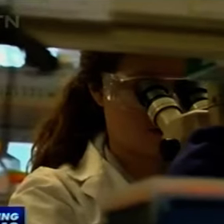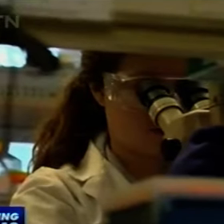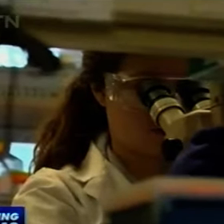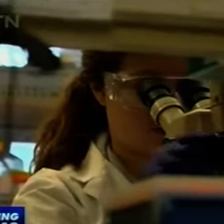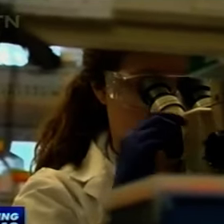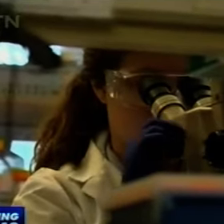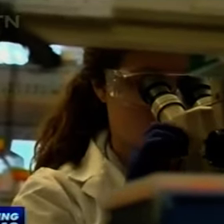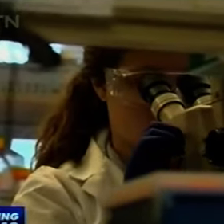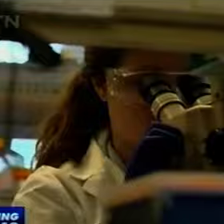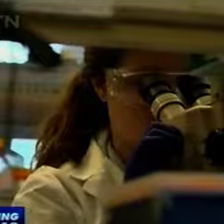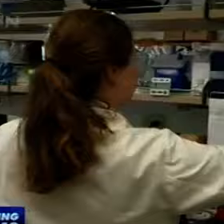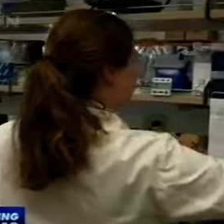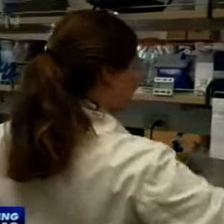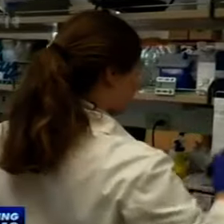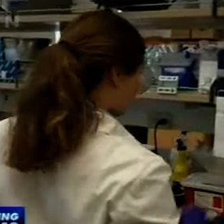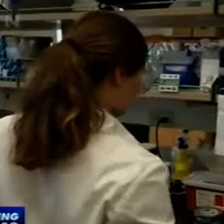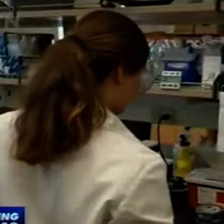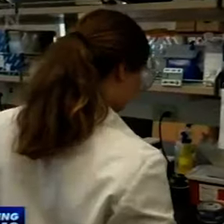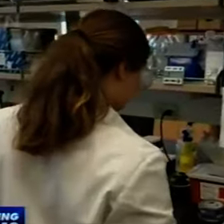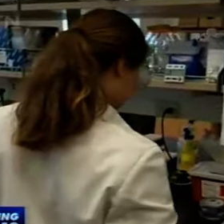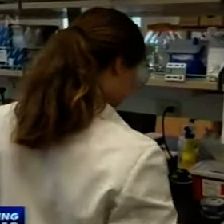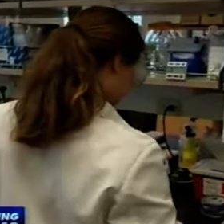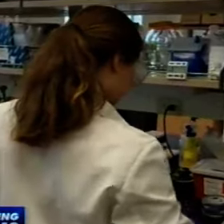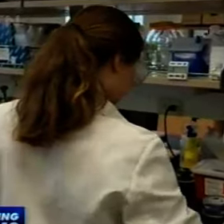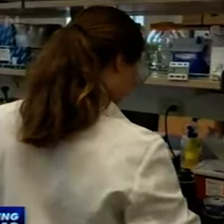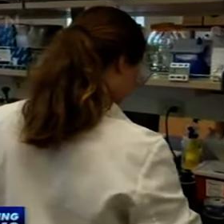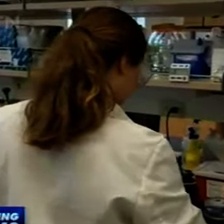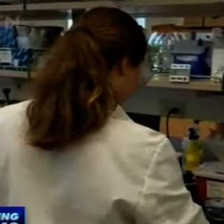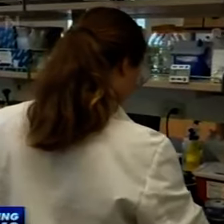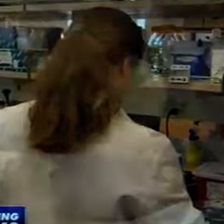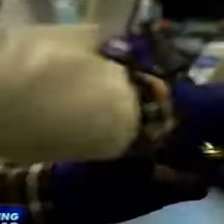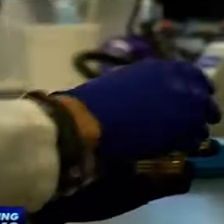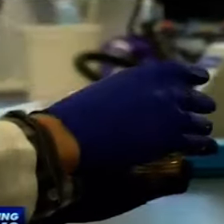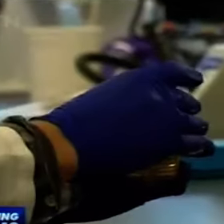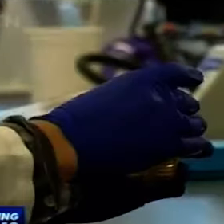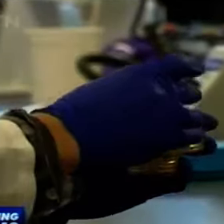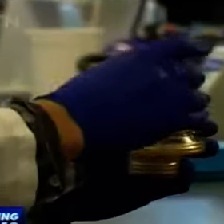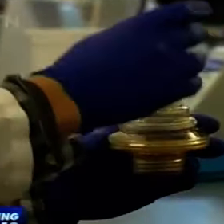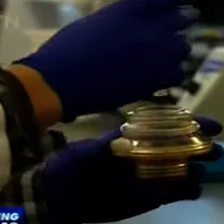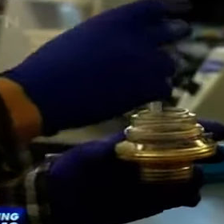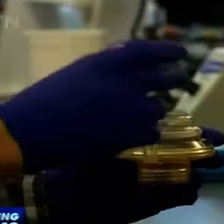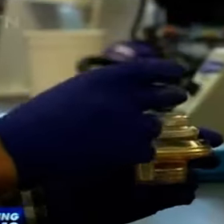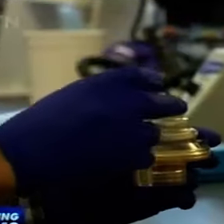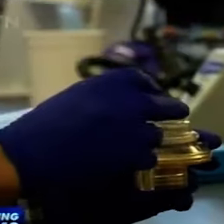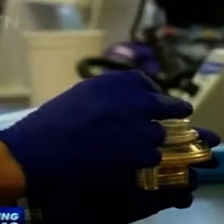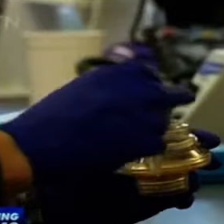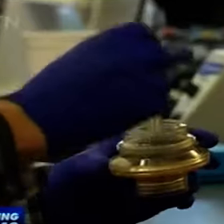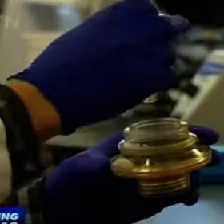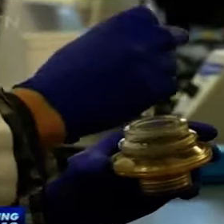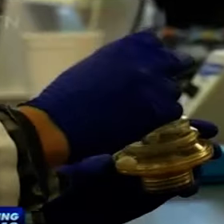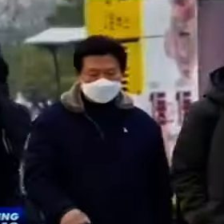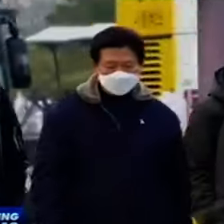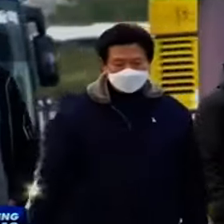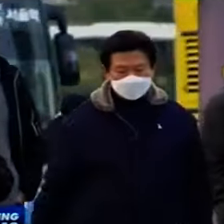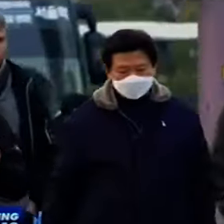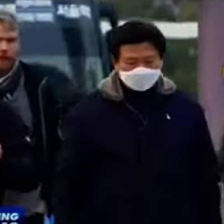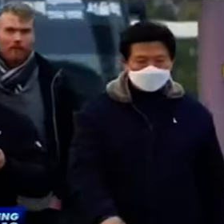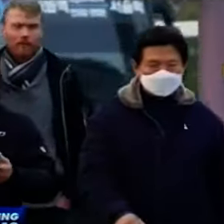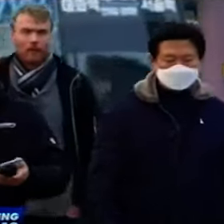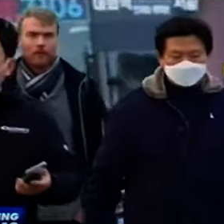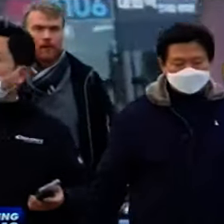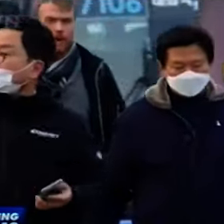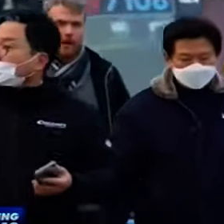le Comité olympique international a aussi pendant la décision finale le 6 Tokyo 2020 pour continuer. Et Japon,